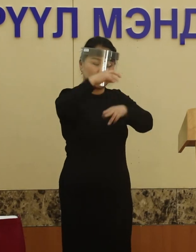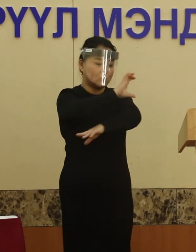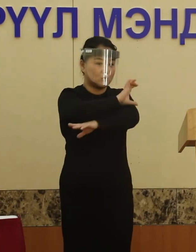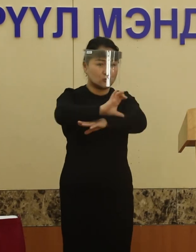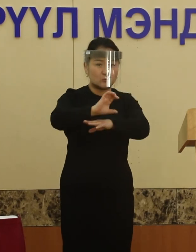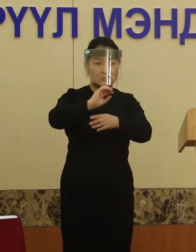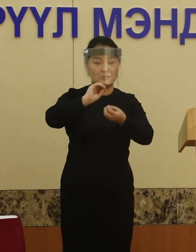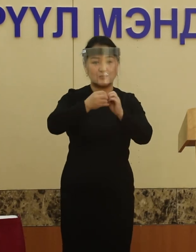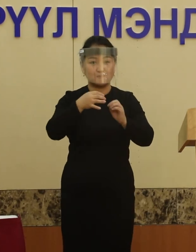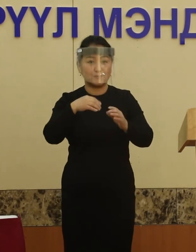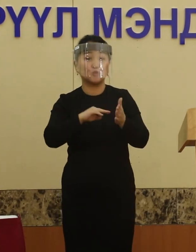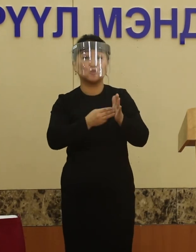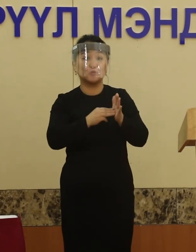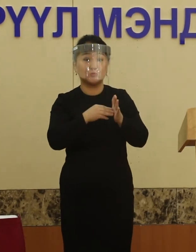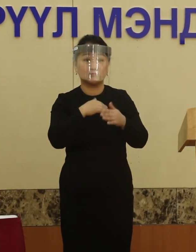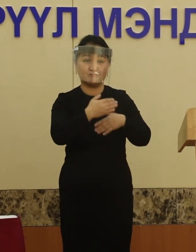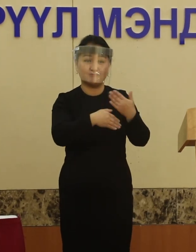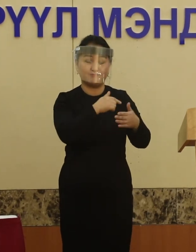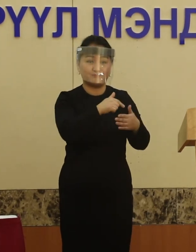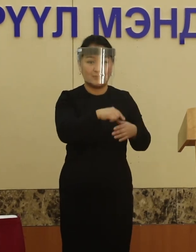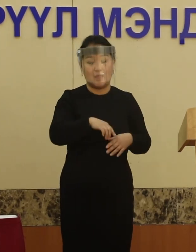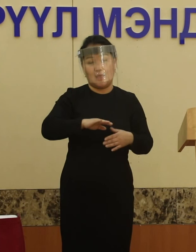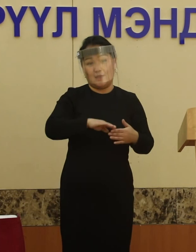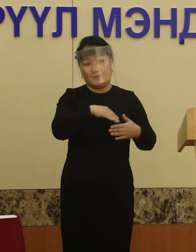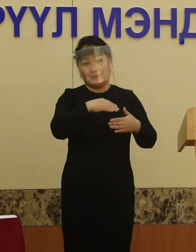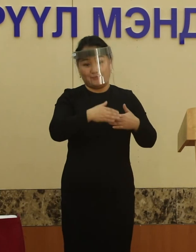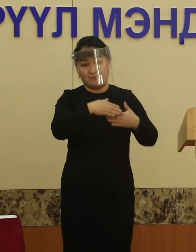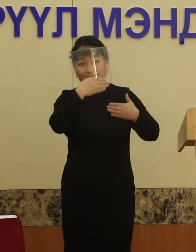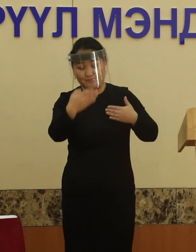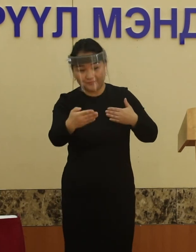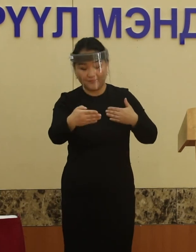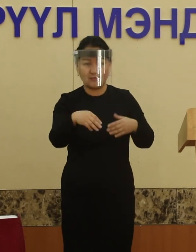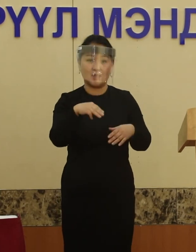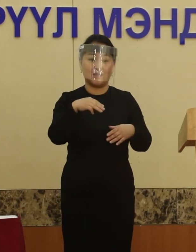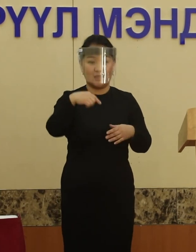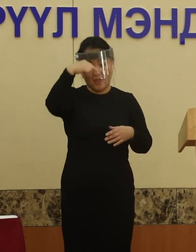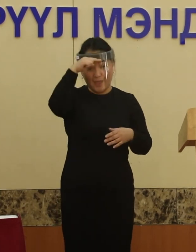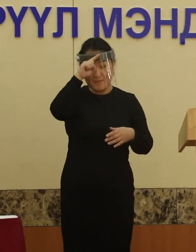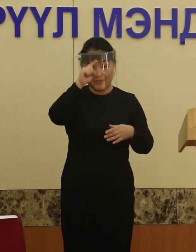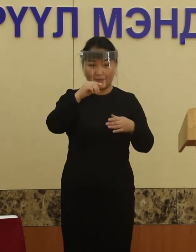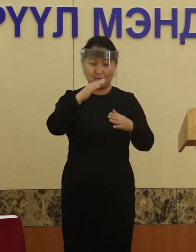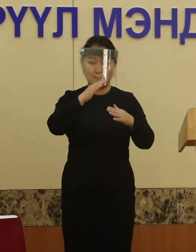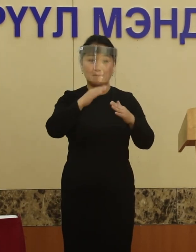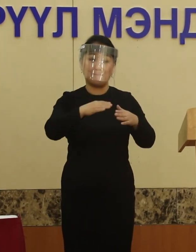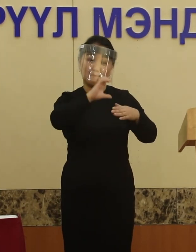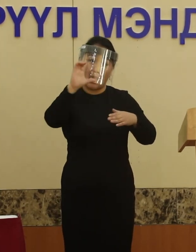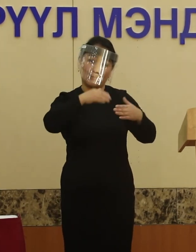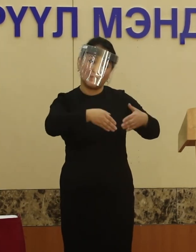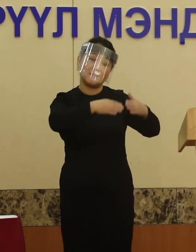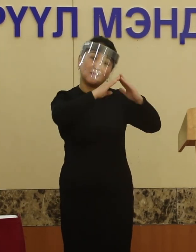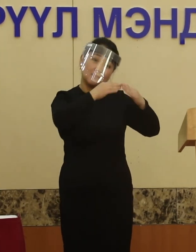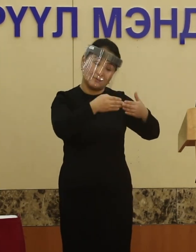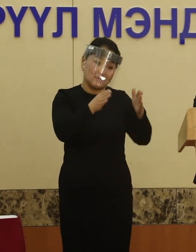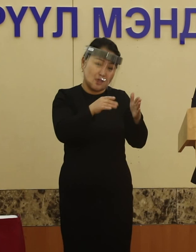байна. За мөн бас энэ дараагийн шатлалт нэх эмнэлгүүдийн эмч эмнэлгийн мэрэгжилтнүүдийг одоо энэ